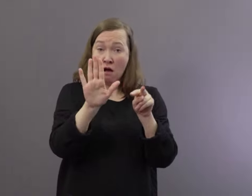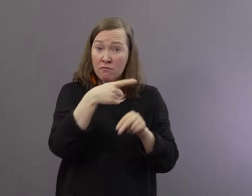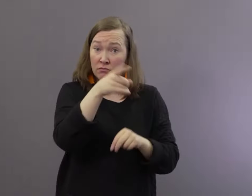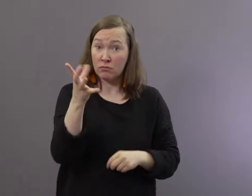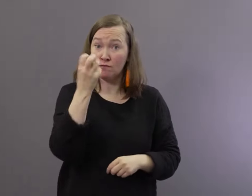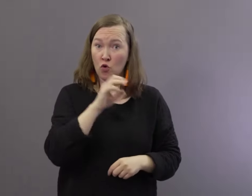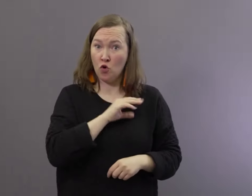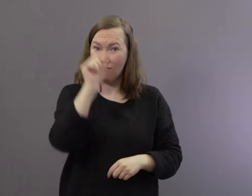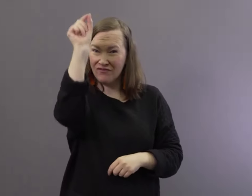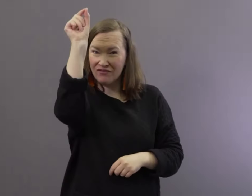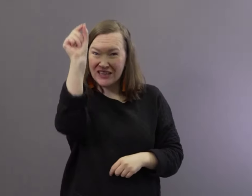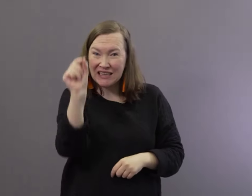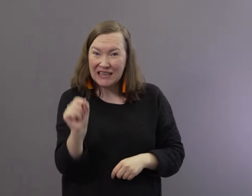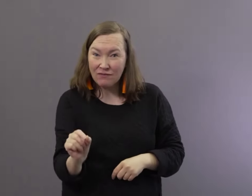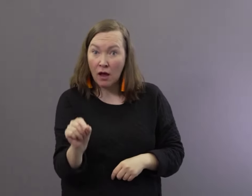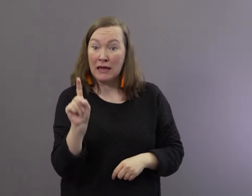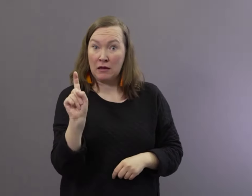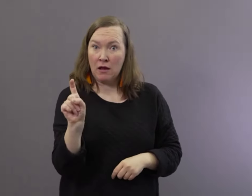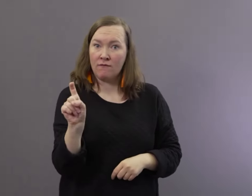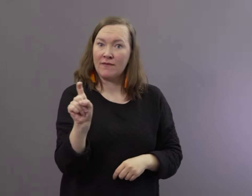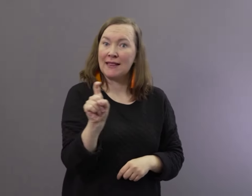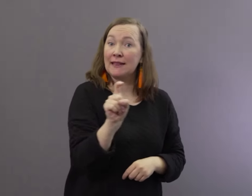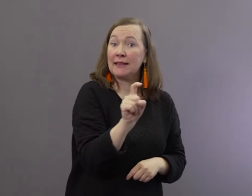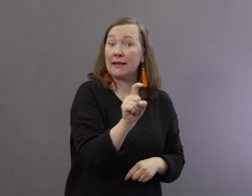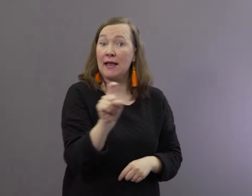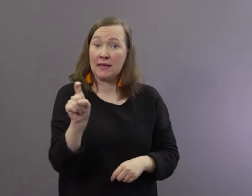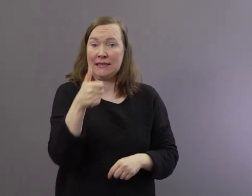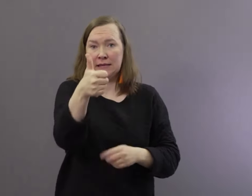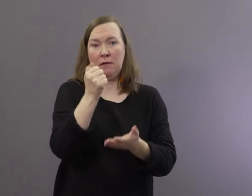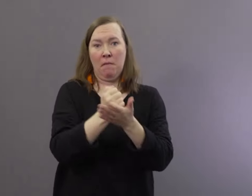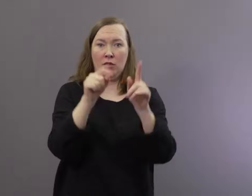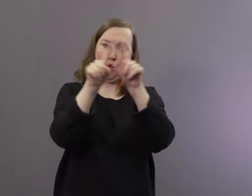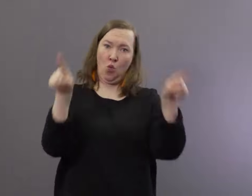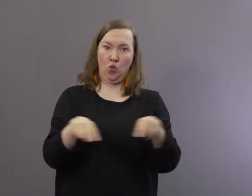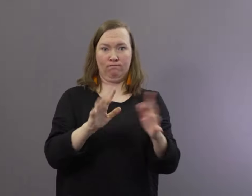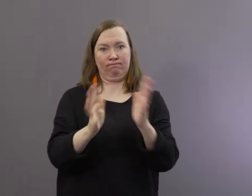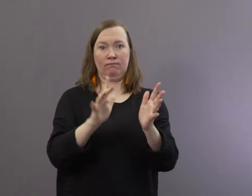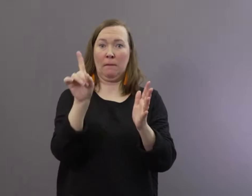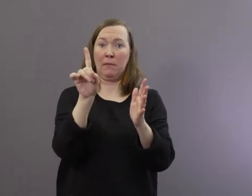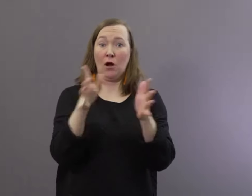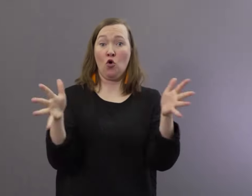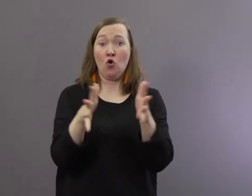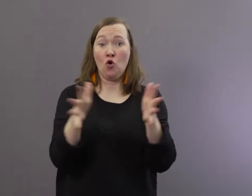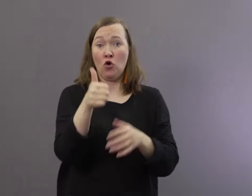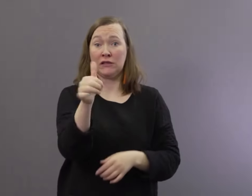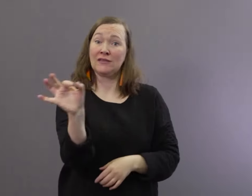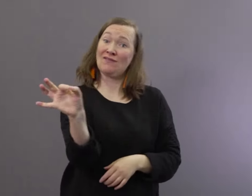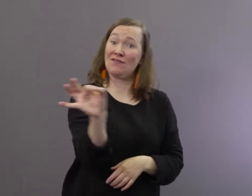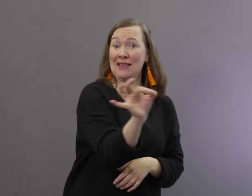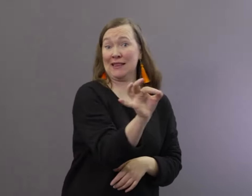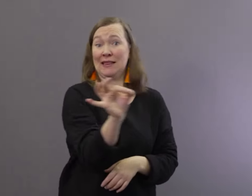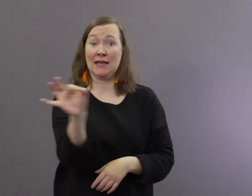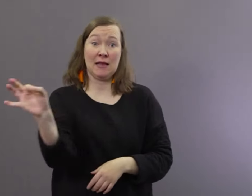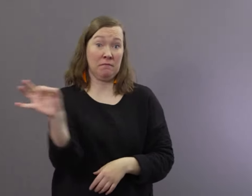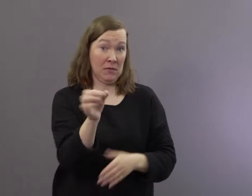viittominen näkyvissä ruudussa ja chatissähän on, tulee näkyviin se tuohon sivulle, mutta siinä on myös sellainen kohta, missä